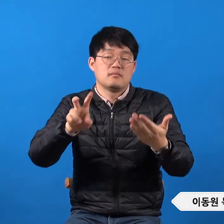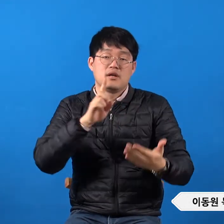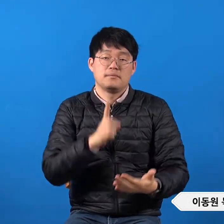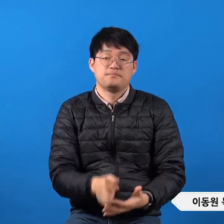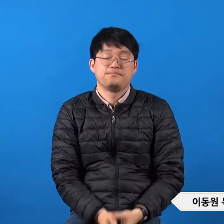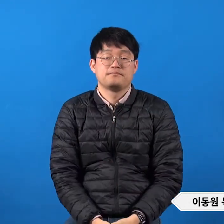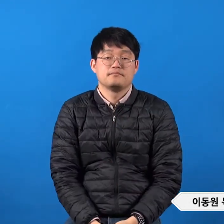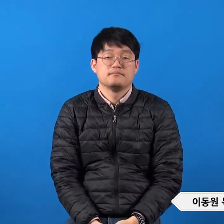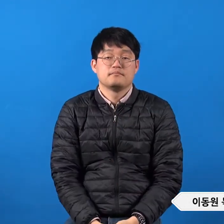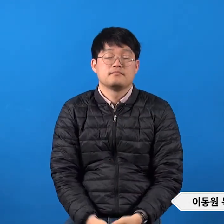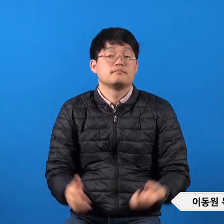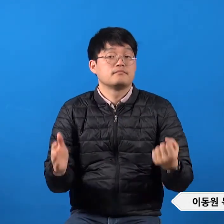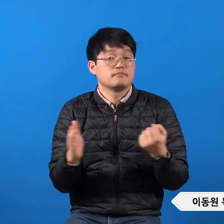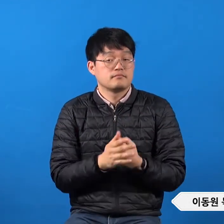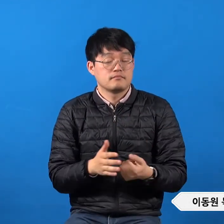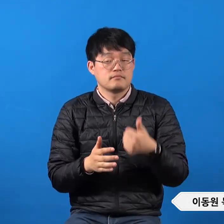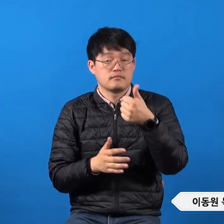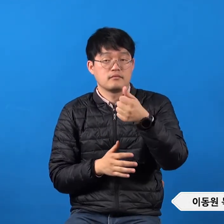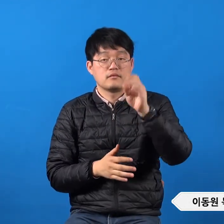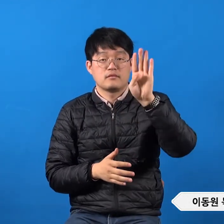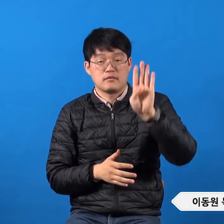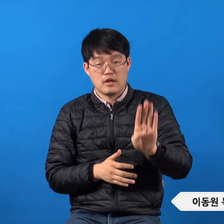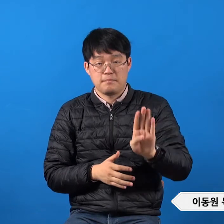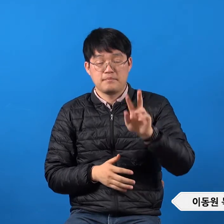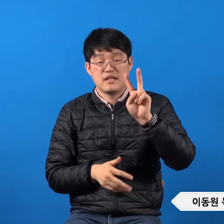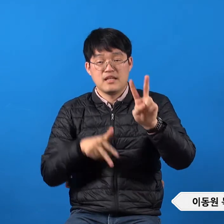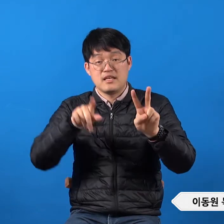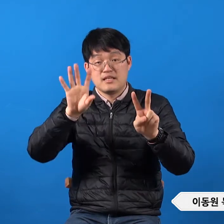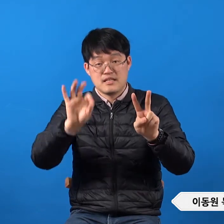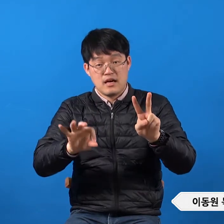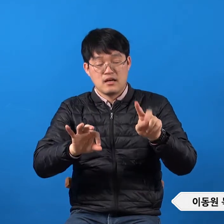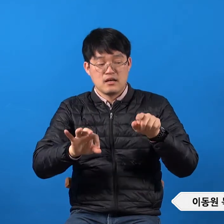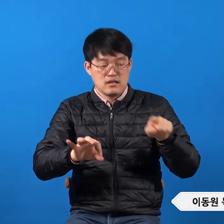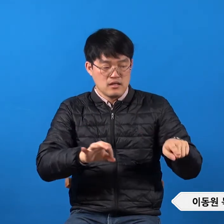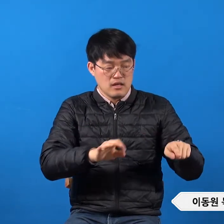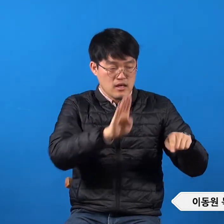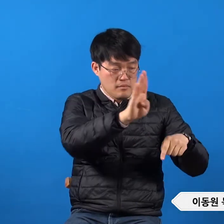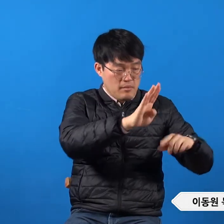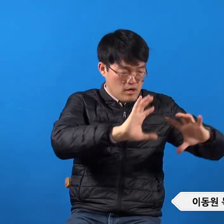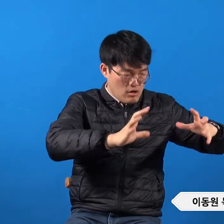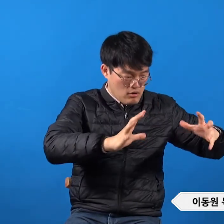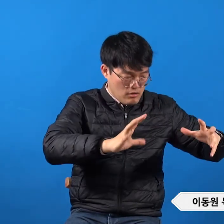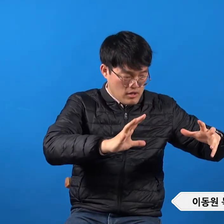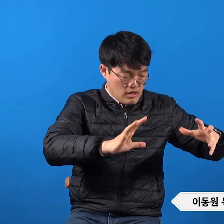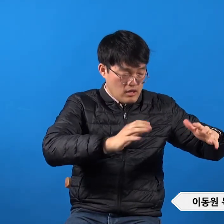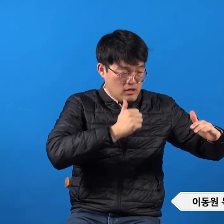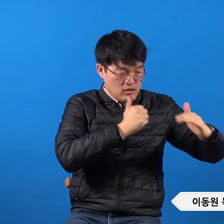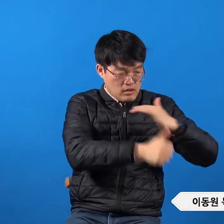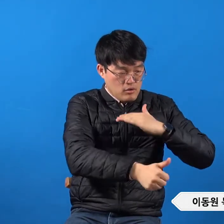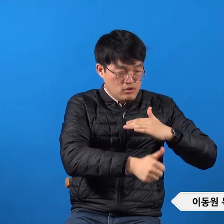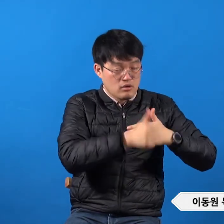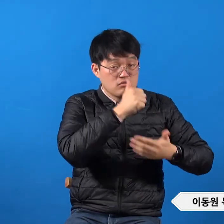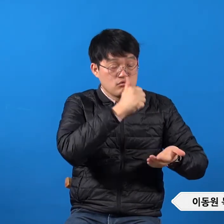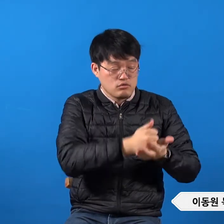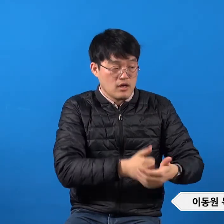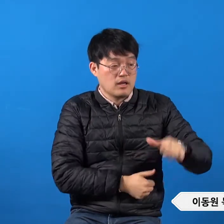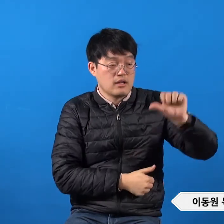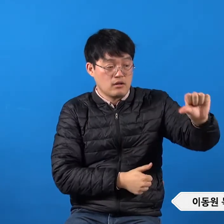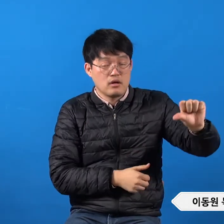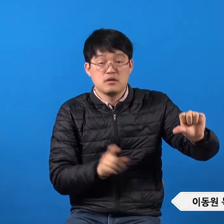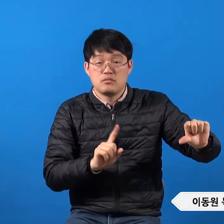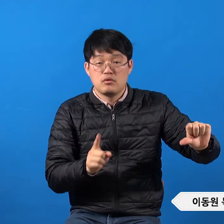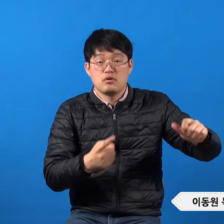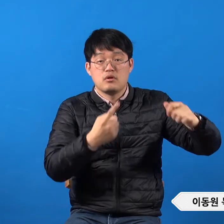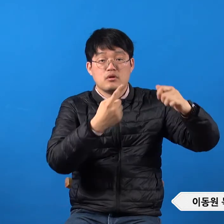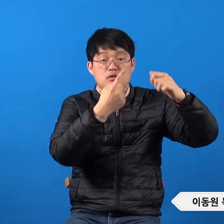것이죠. 그래서 하박국 2장에는 이 바벨론의 대표적인 죄악 5가지를 언급했어요.